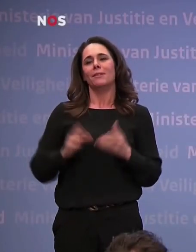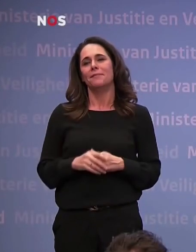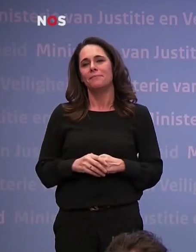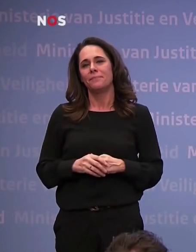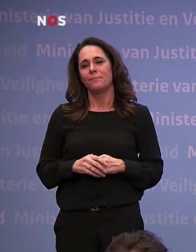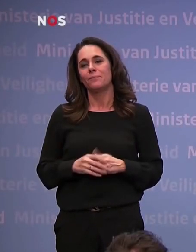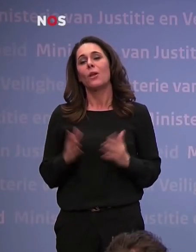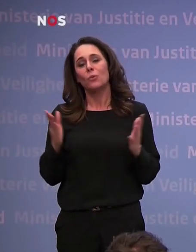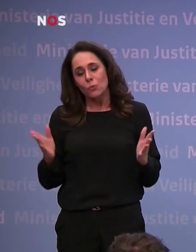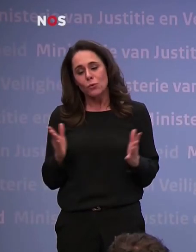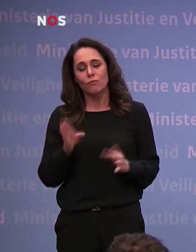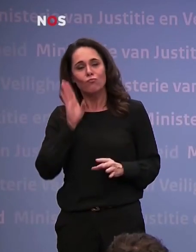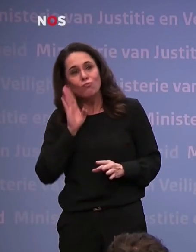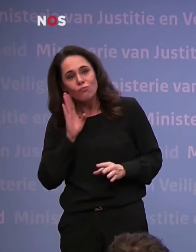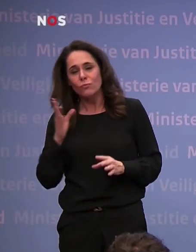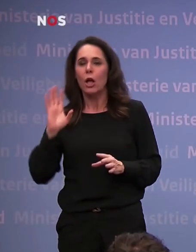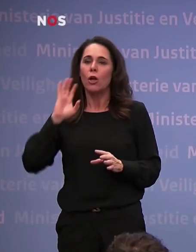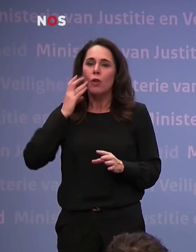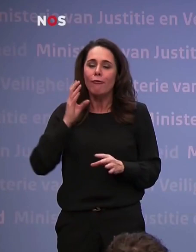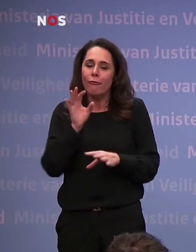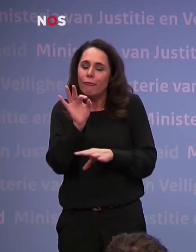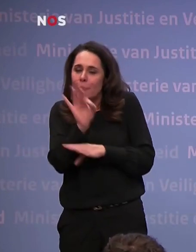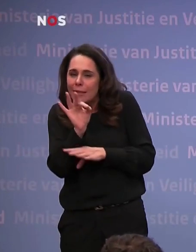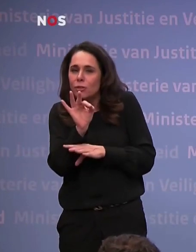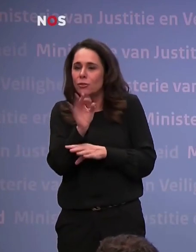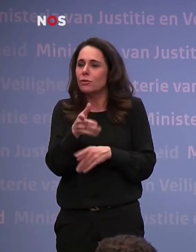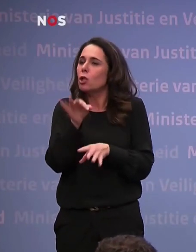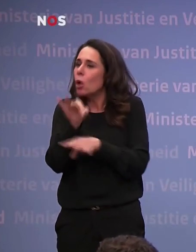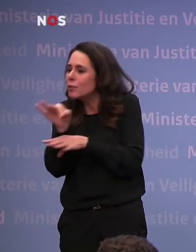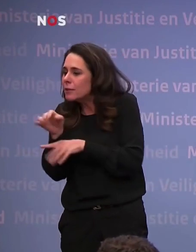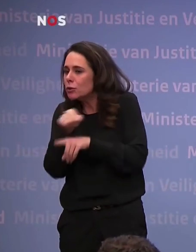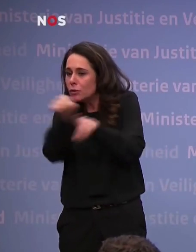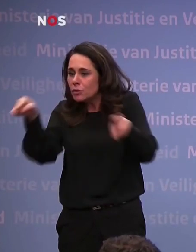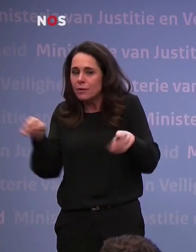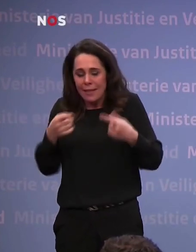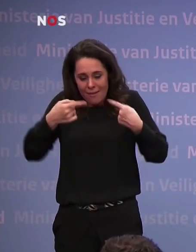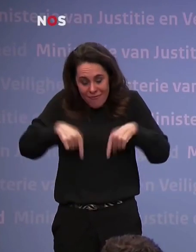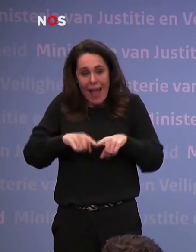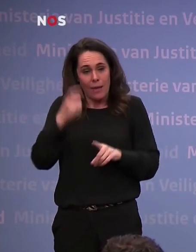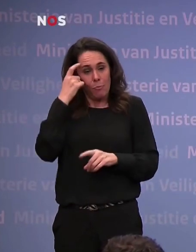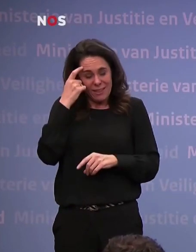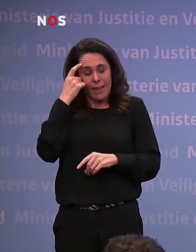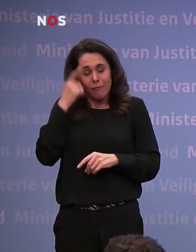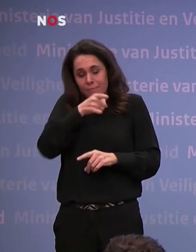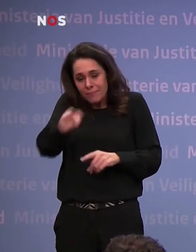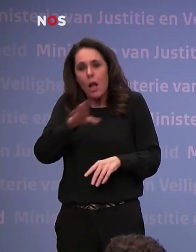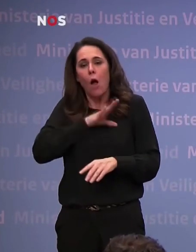dus een beroep op die juffen en meesters en leraren en leraressen. Ik realiseer mij, wij realiseren ons dat ook jullie je zorgen